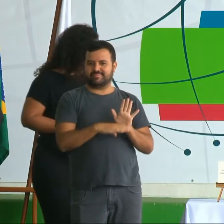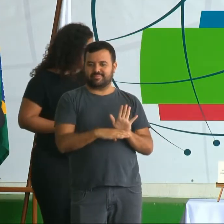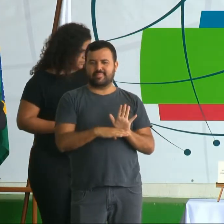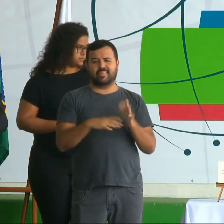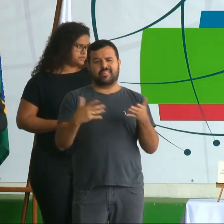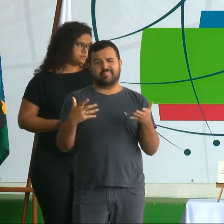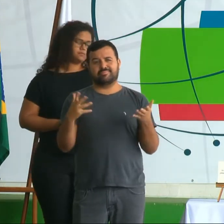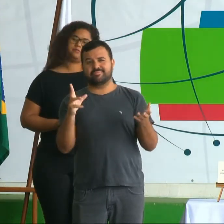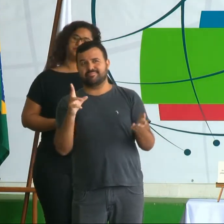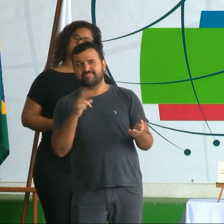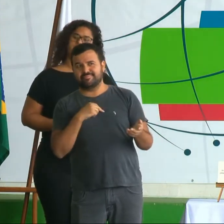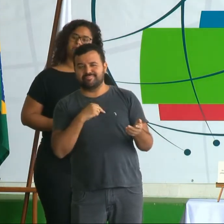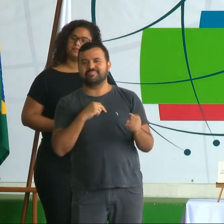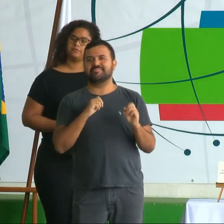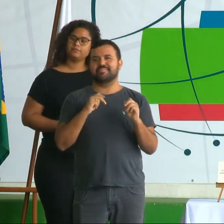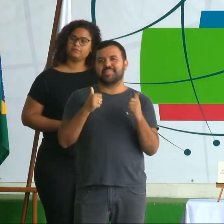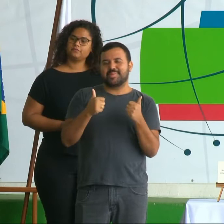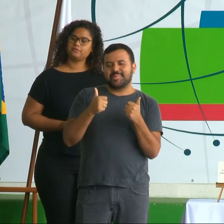Então tá.